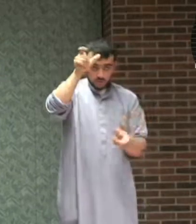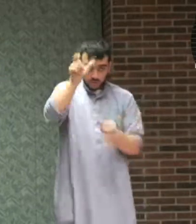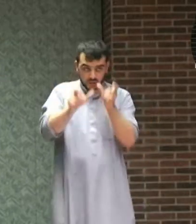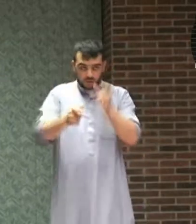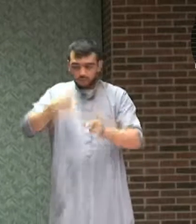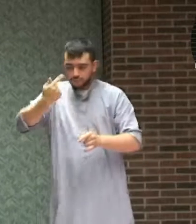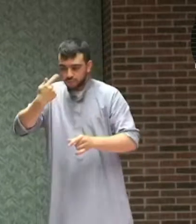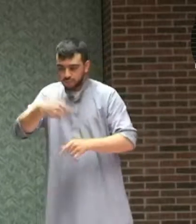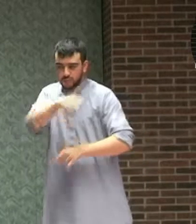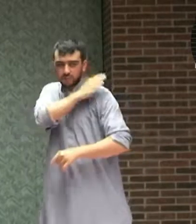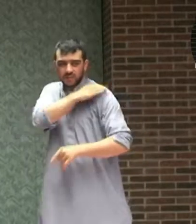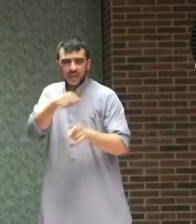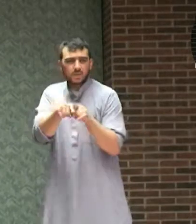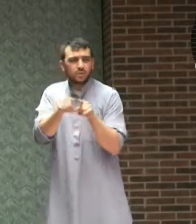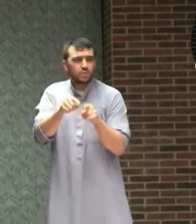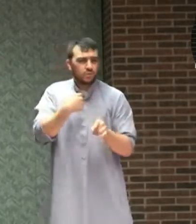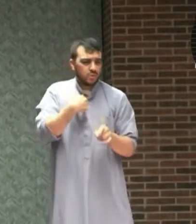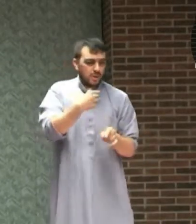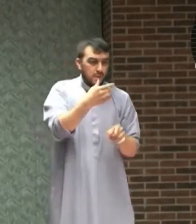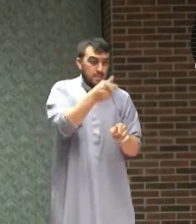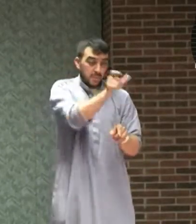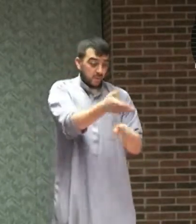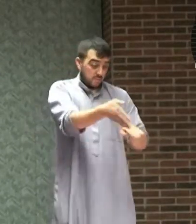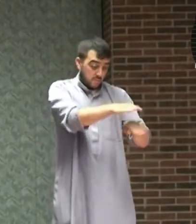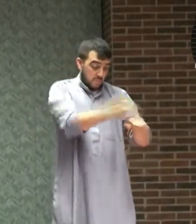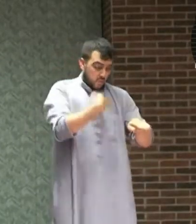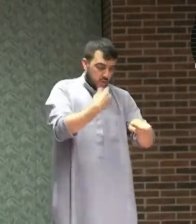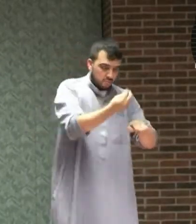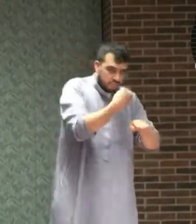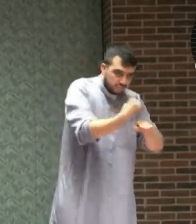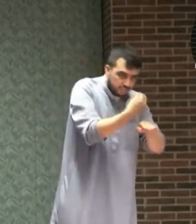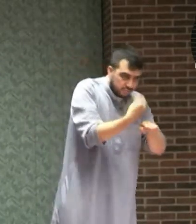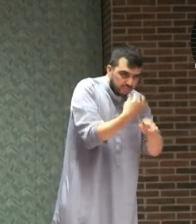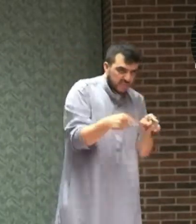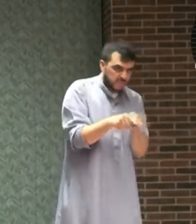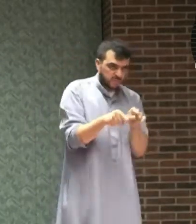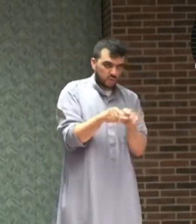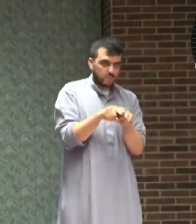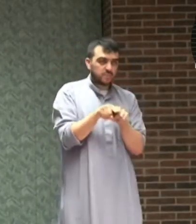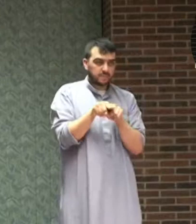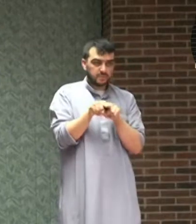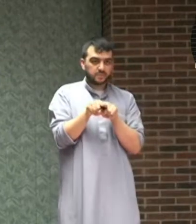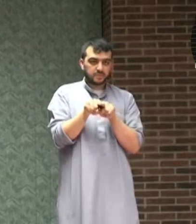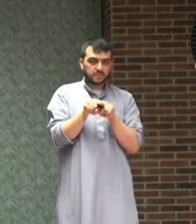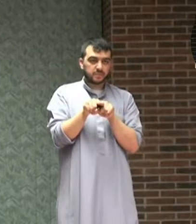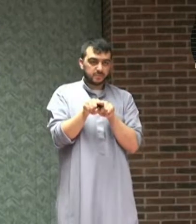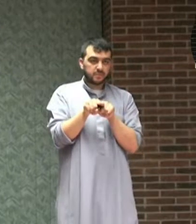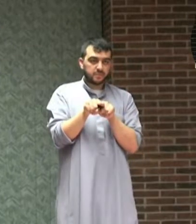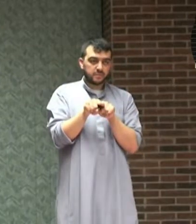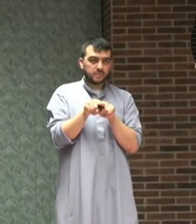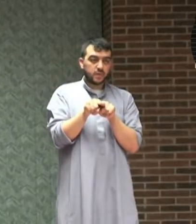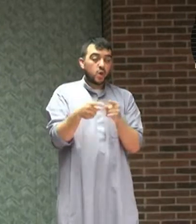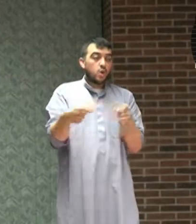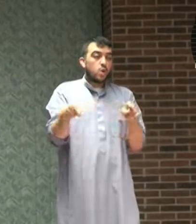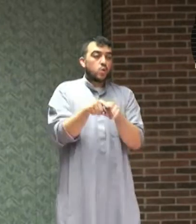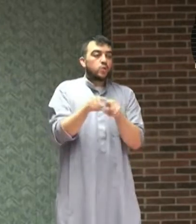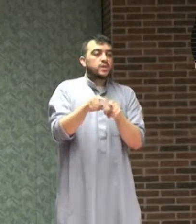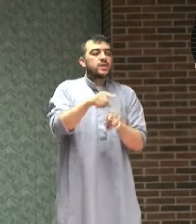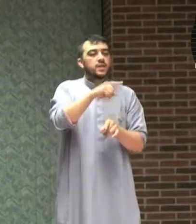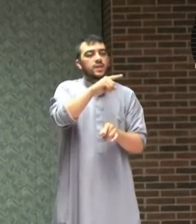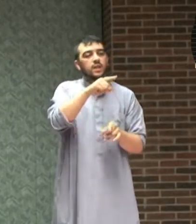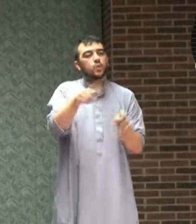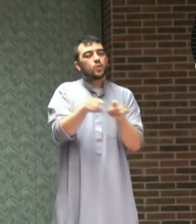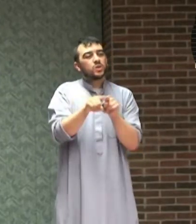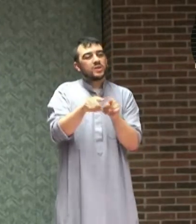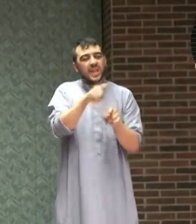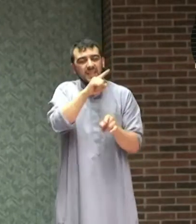On voit également que Allah subhanahu wa ta'ala a interdit le fait de s'observer les uns les autres que pour